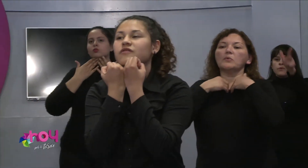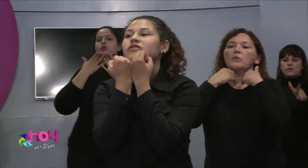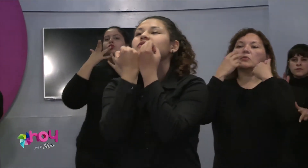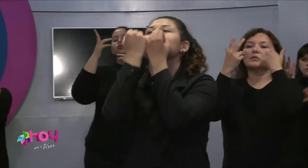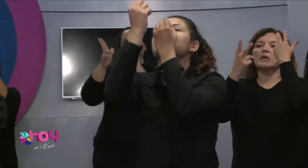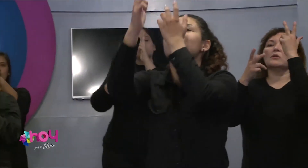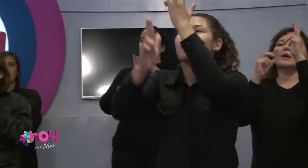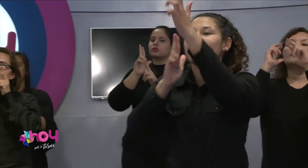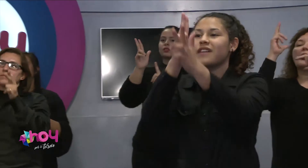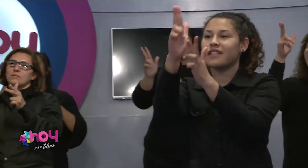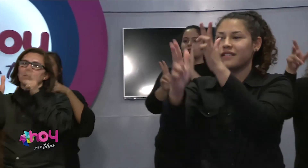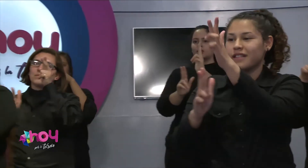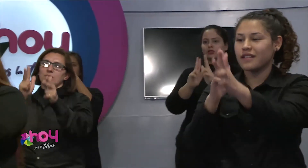voz quiero cantarte.